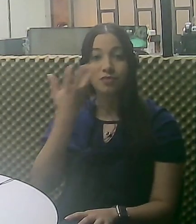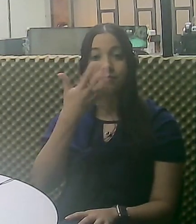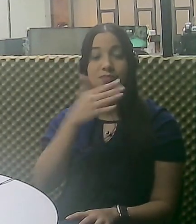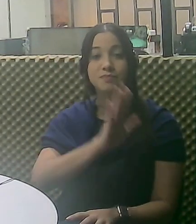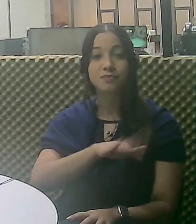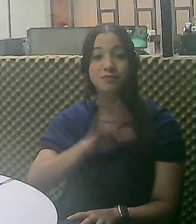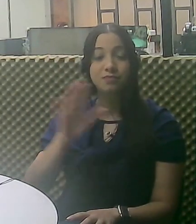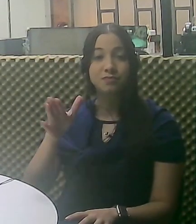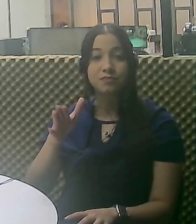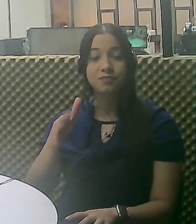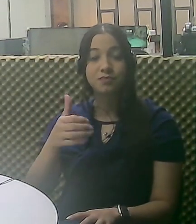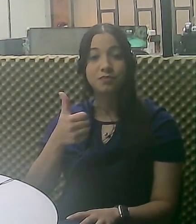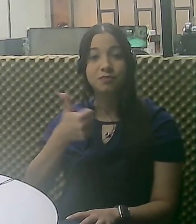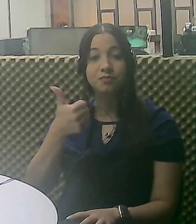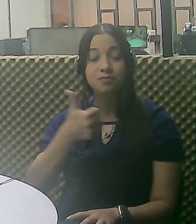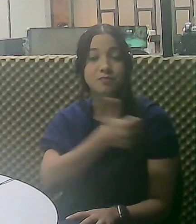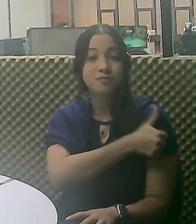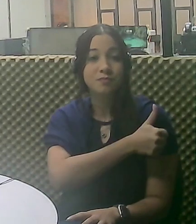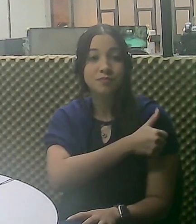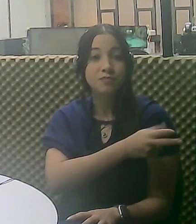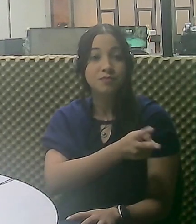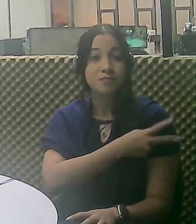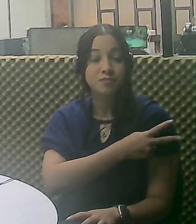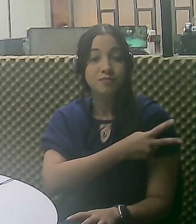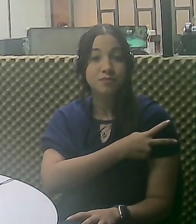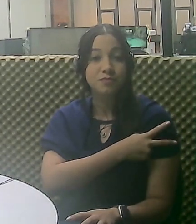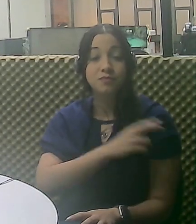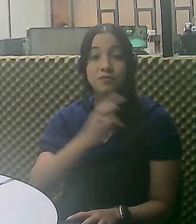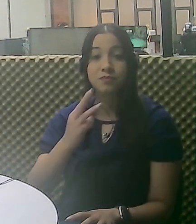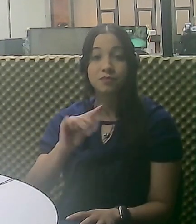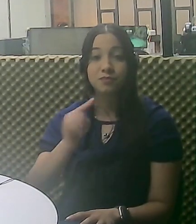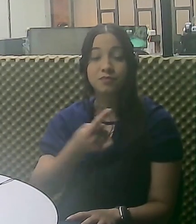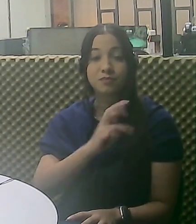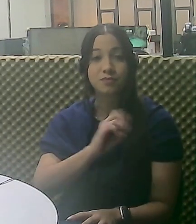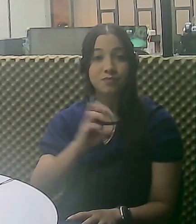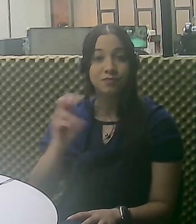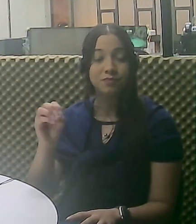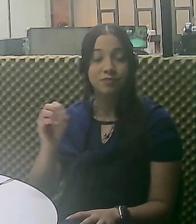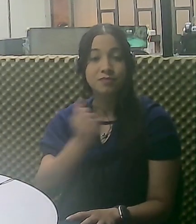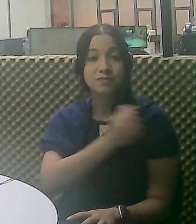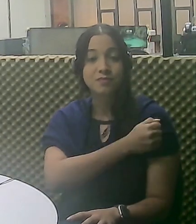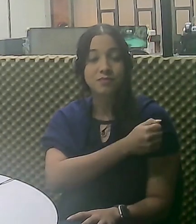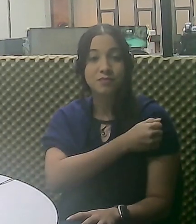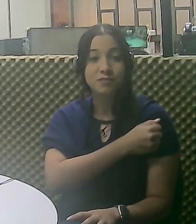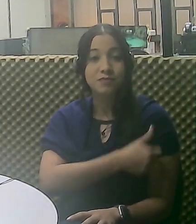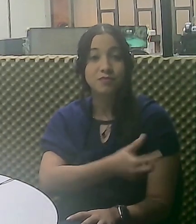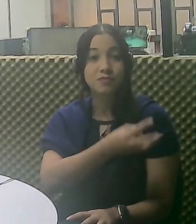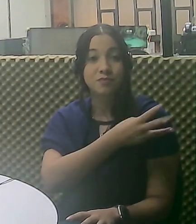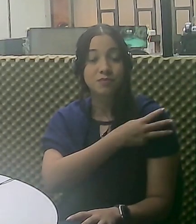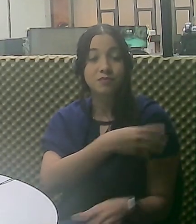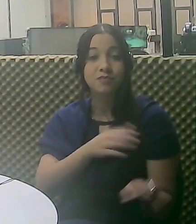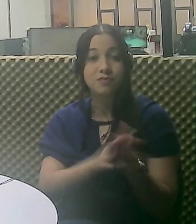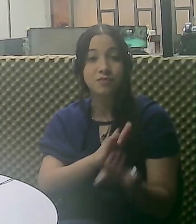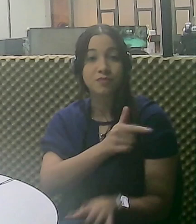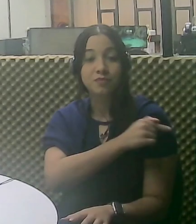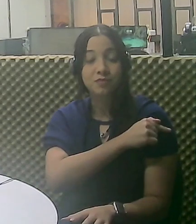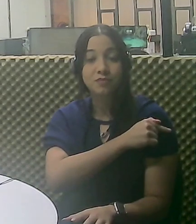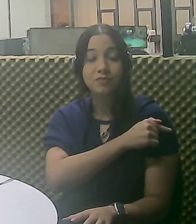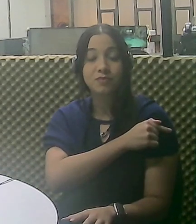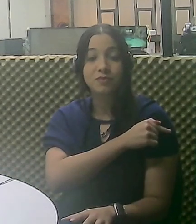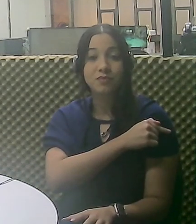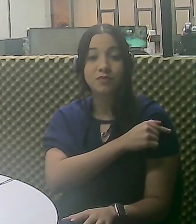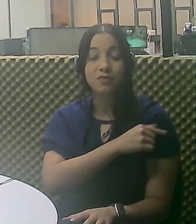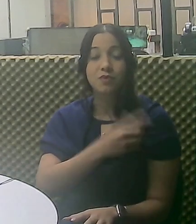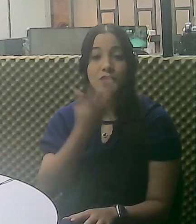do primeiro e segundo ano e 3.500 estudantes do terceiro ao sétimo ano do ensino fundamental.